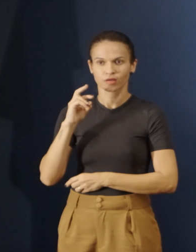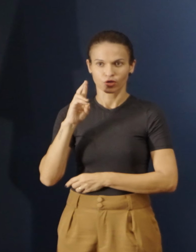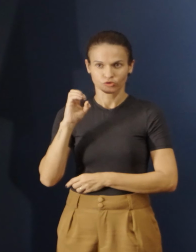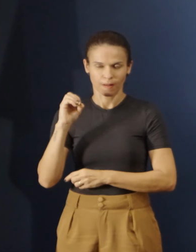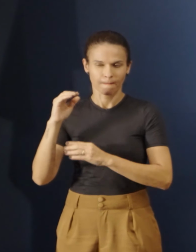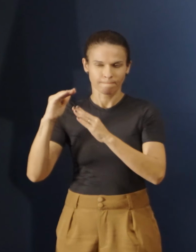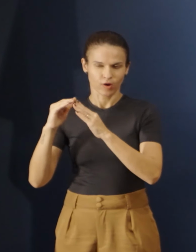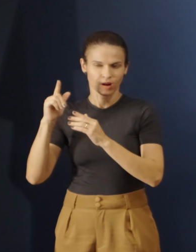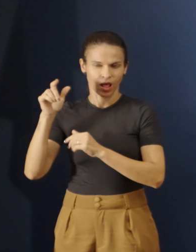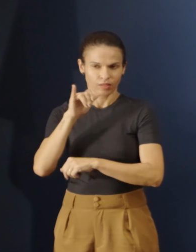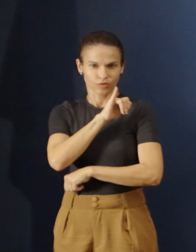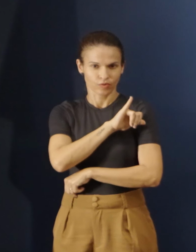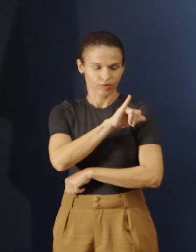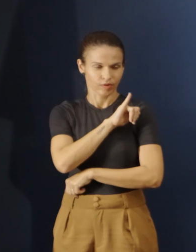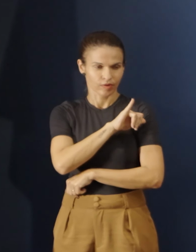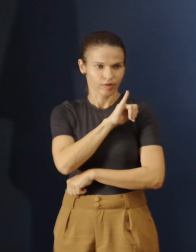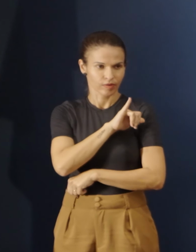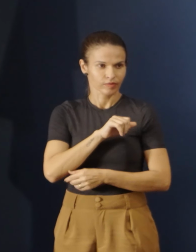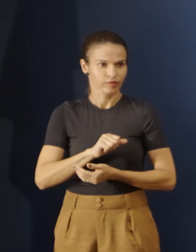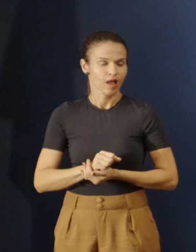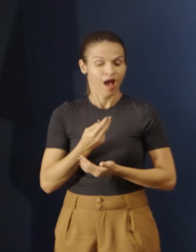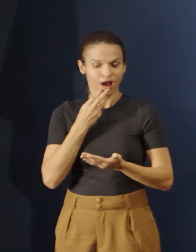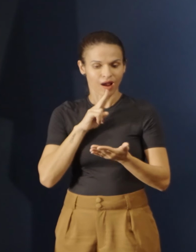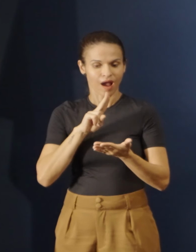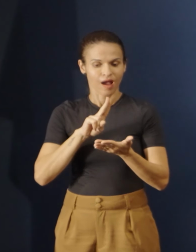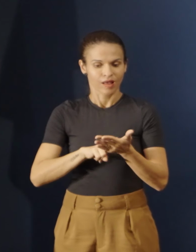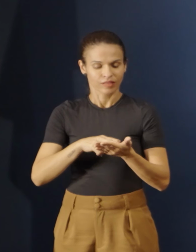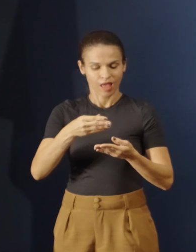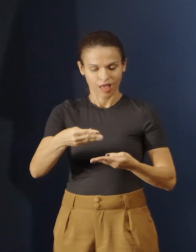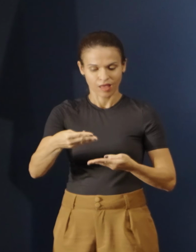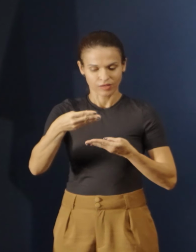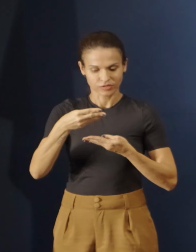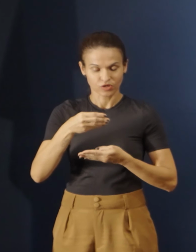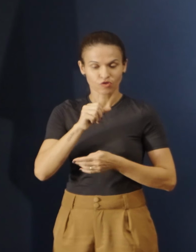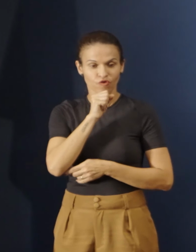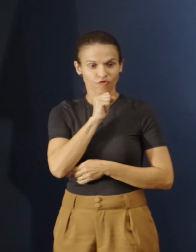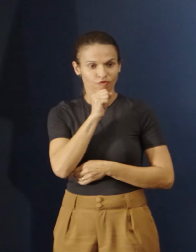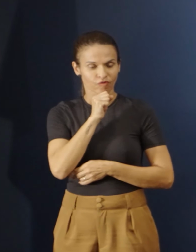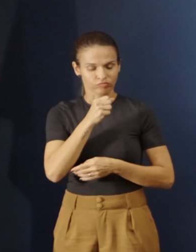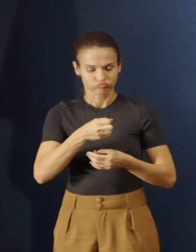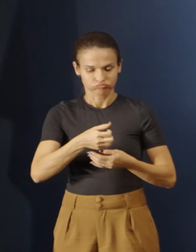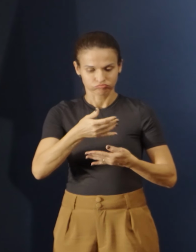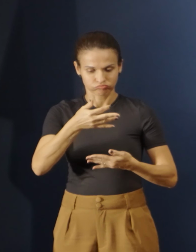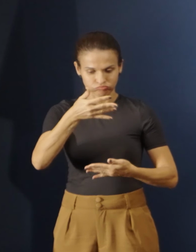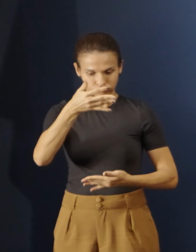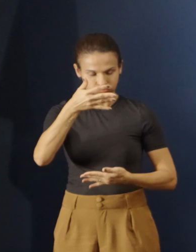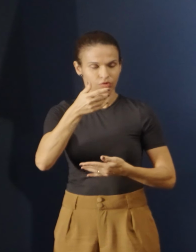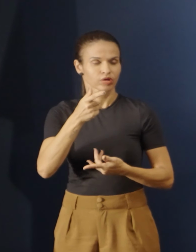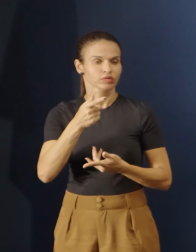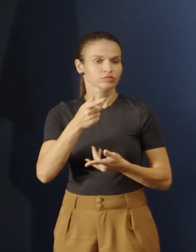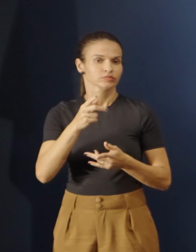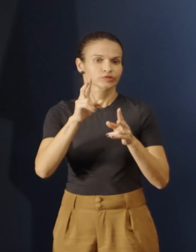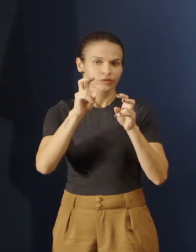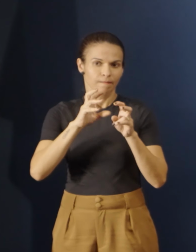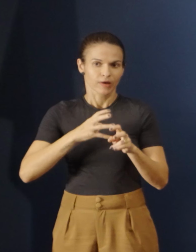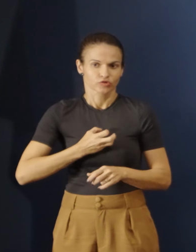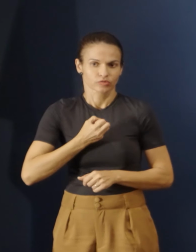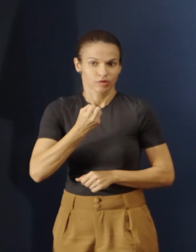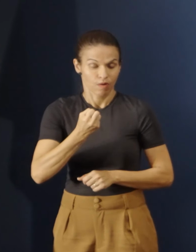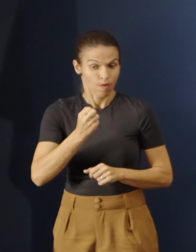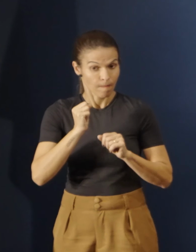mora lá em Ipanema, lá no Rio. Disse, Pedro, a carta é essa. Então, eu vou falar, é uma carta inteirinha sobre suicídio. Então, eu